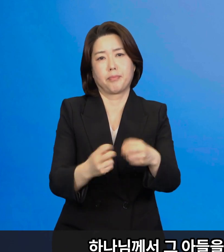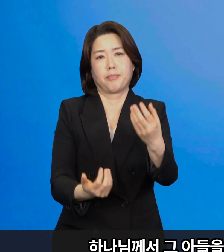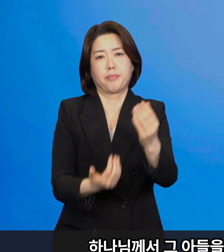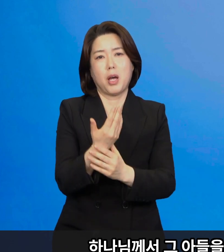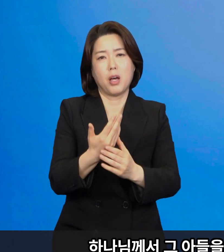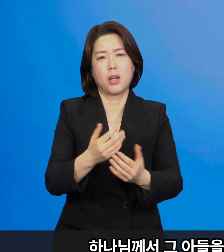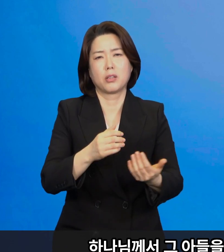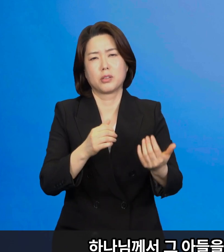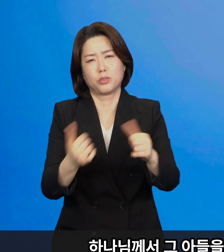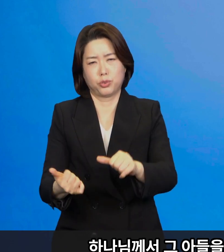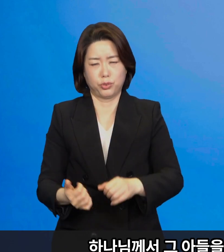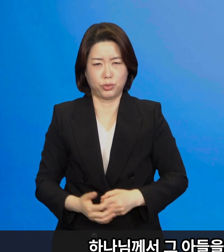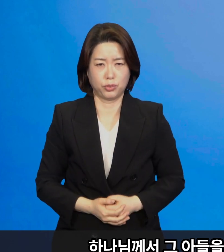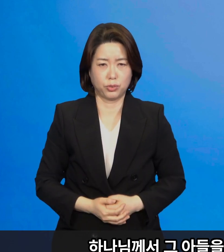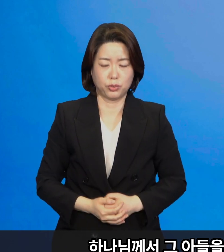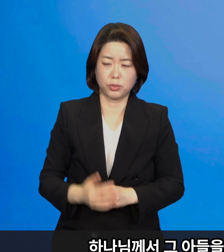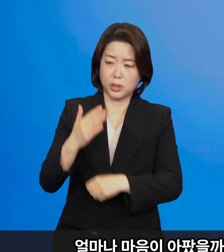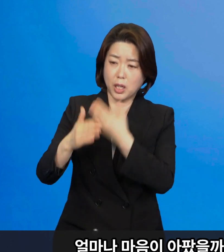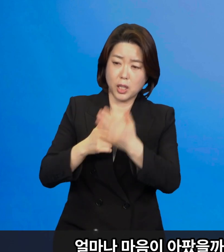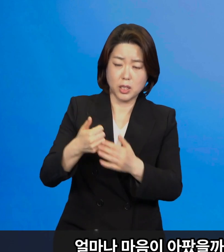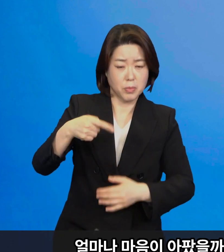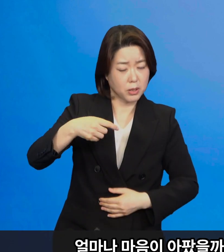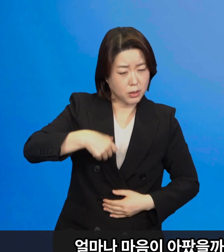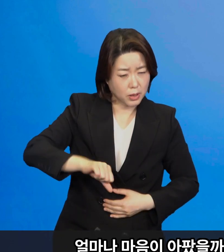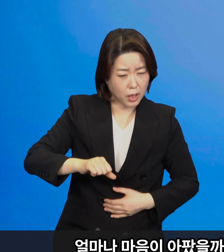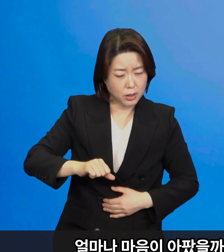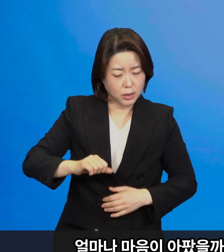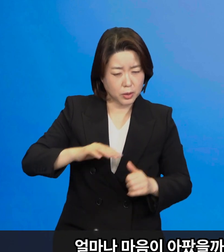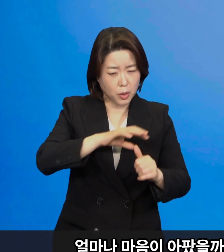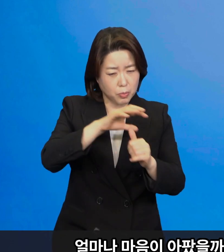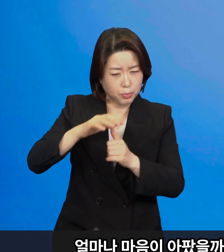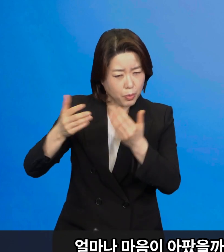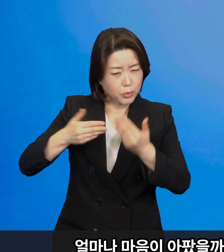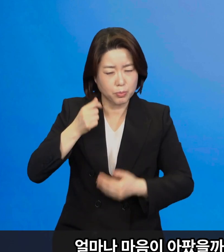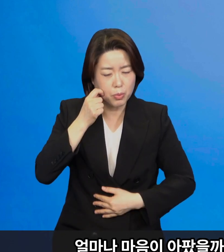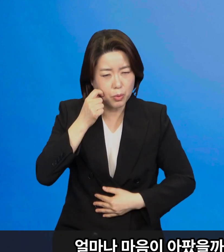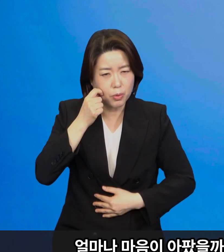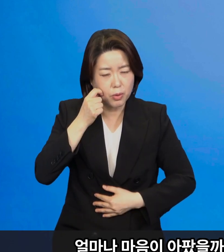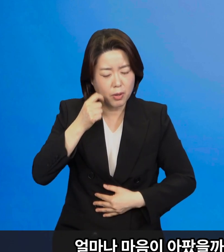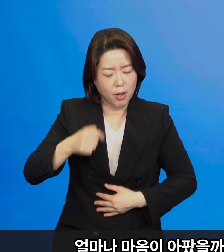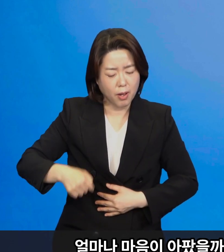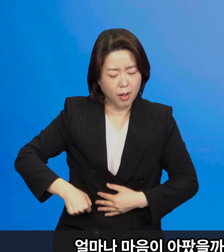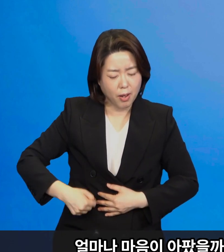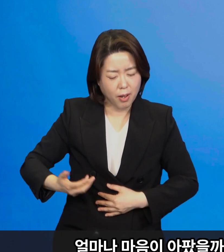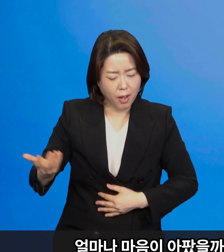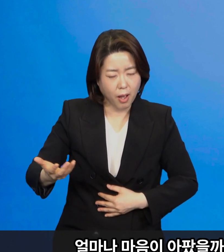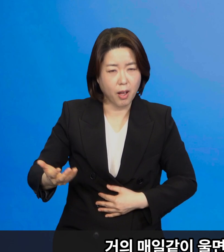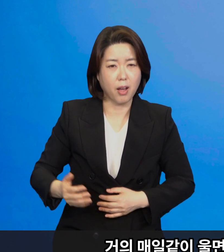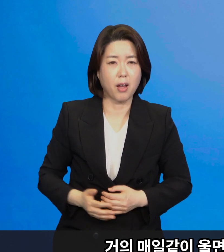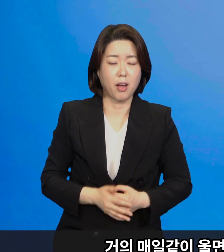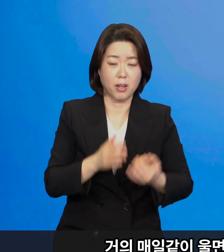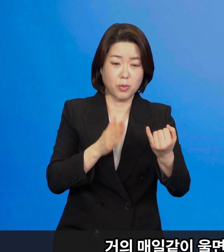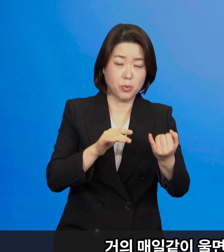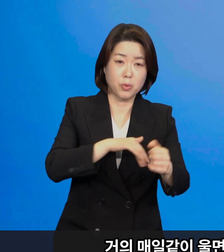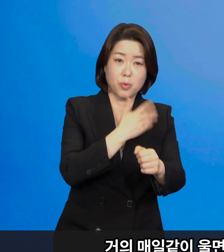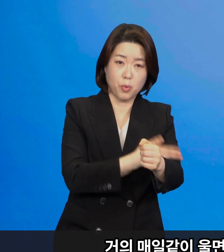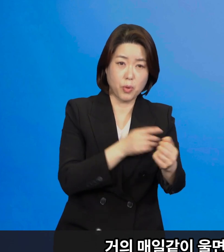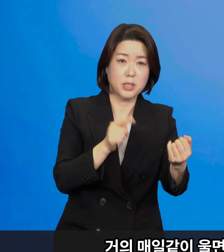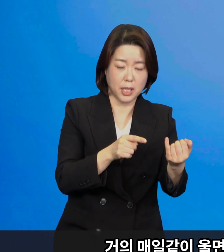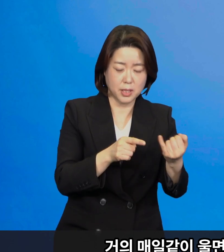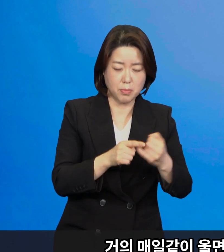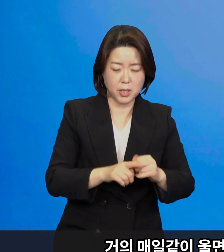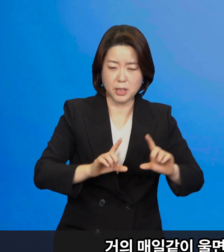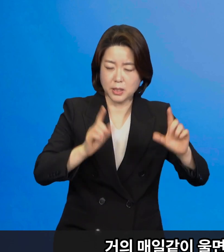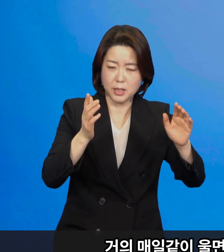하나님께서 그 아들을 지켜주실 수는 없었을까. 얼마나 마음이 아팠을까요. 이 권사님이 그날 이후로 거의